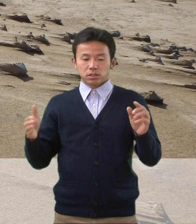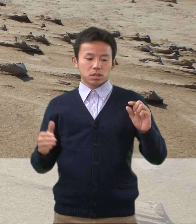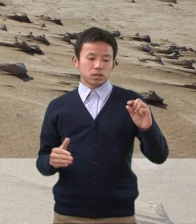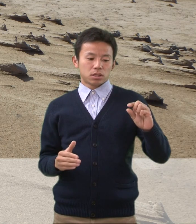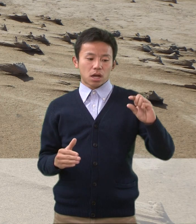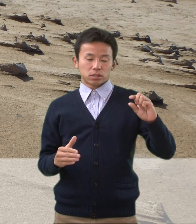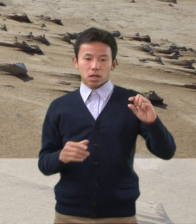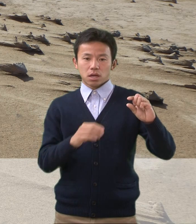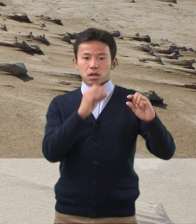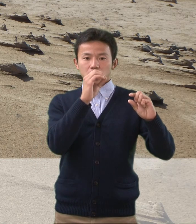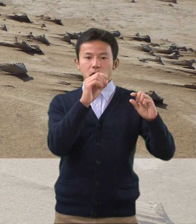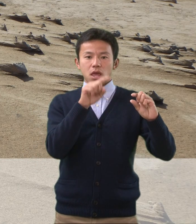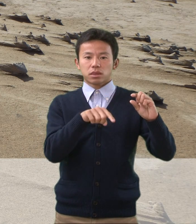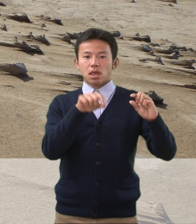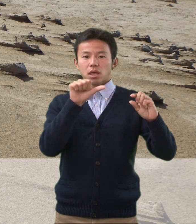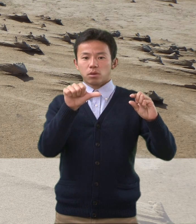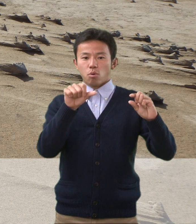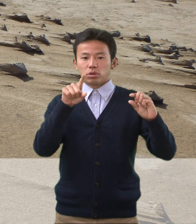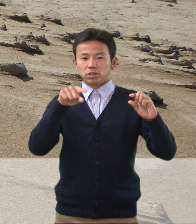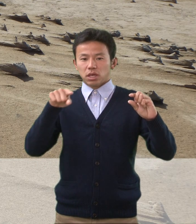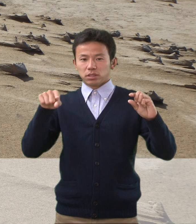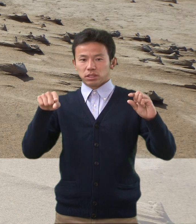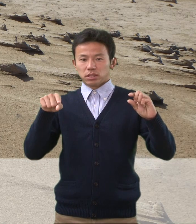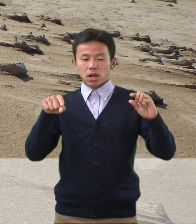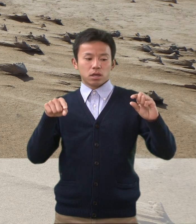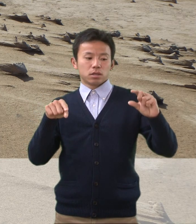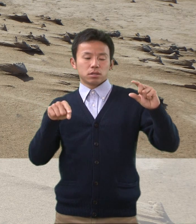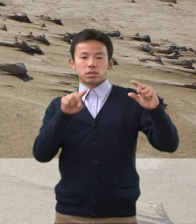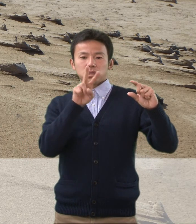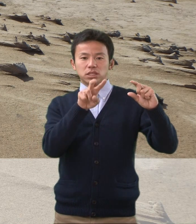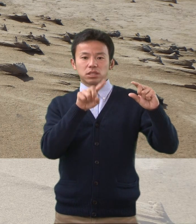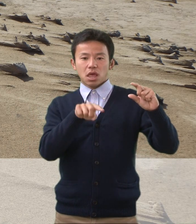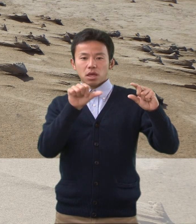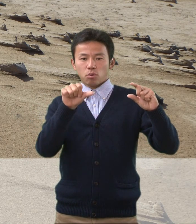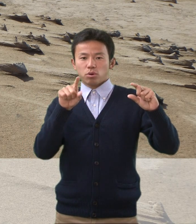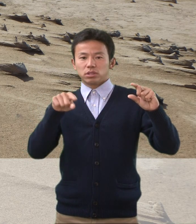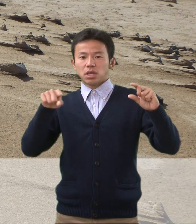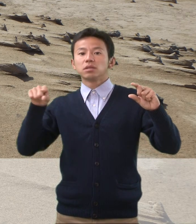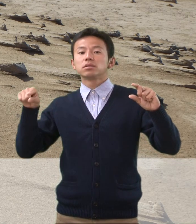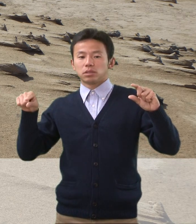2.5cmの三角水上の微細な地形